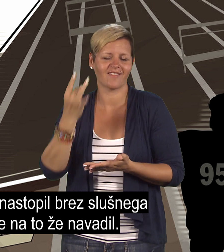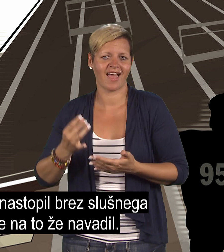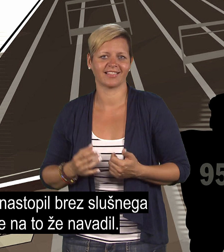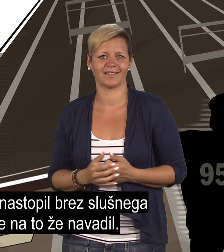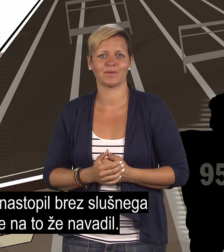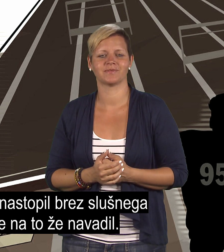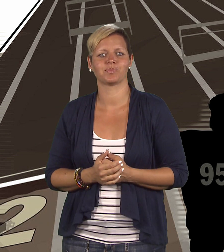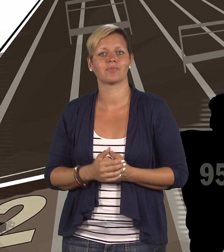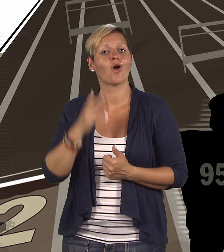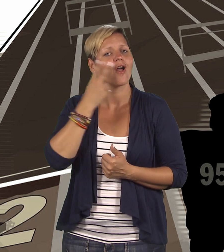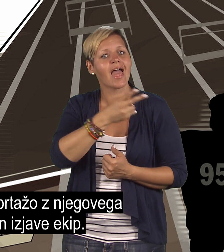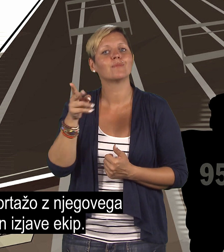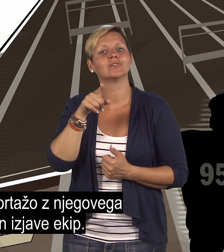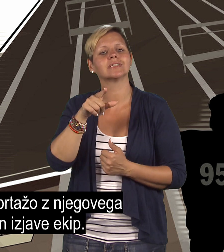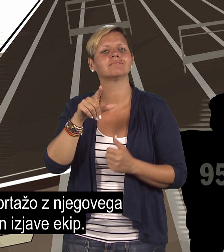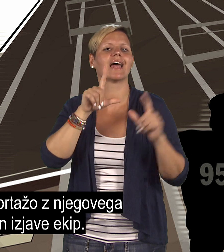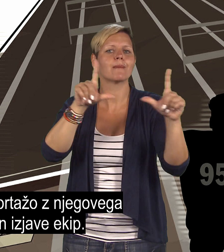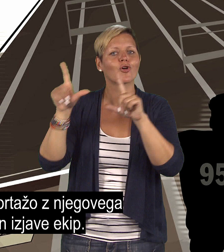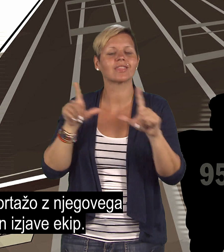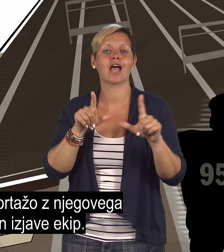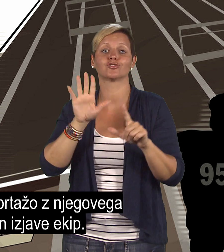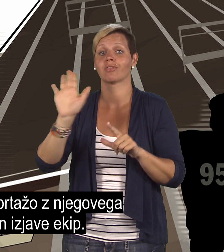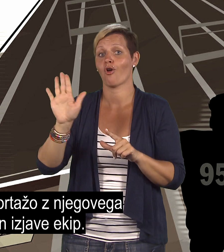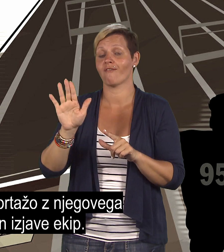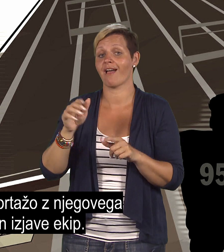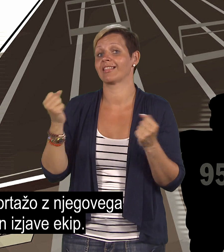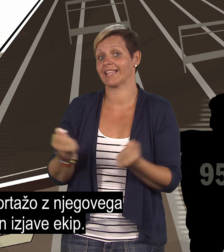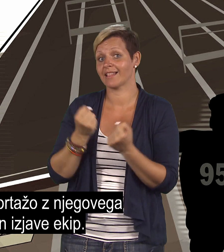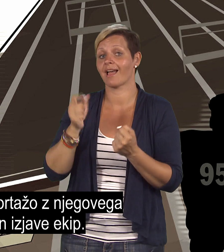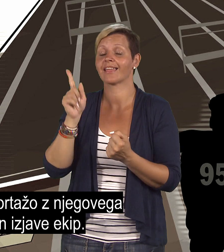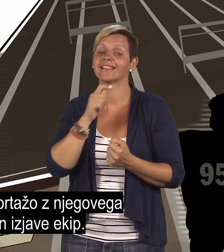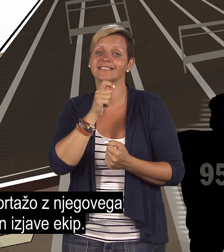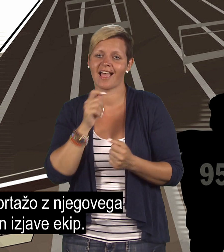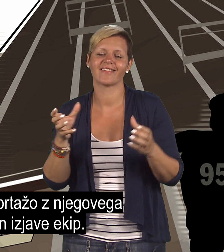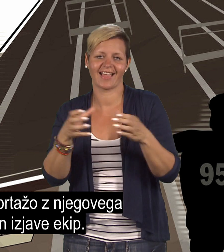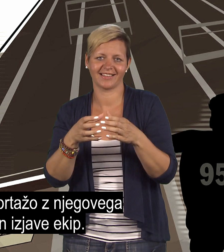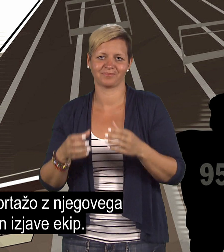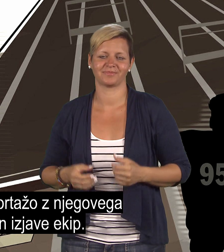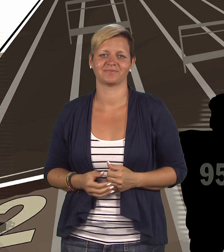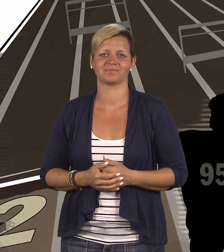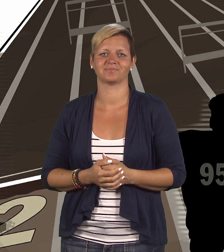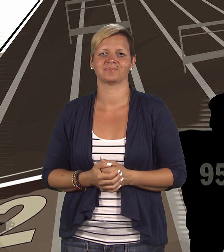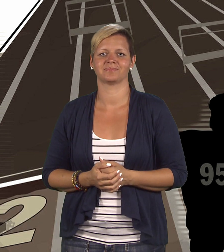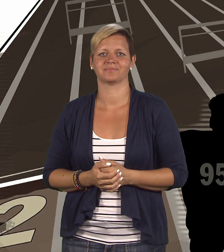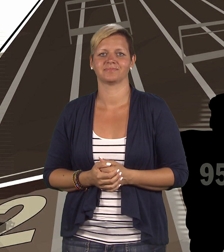to že navadil. Oglejmo si reportažo z njegovega treninga in izjave ekip.